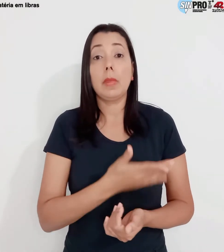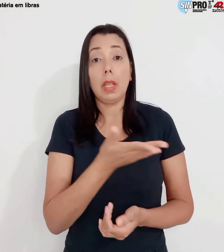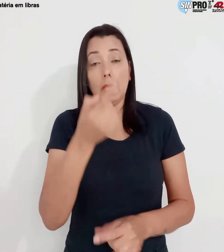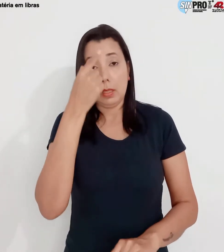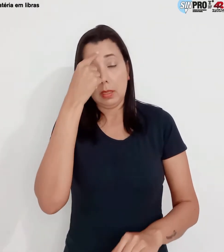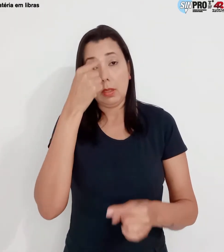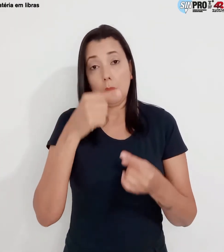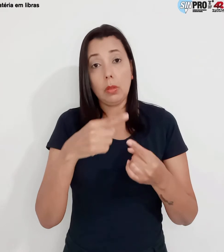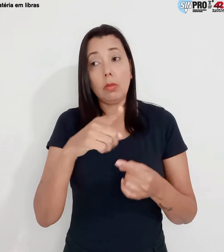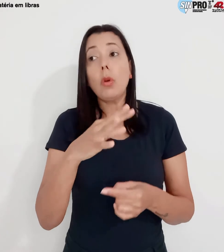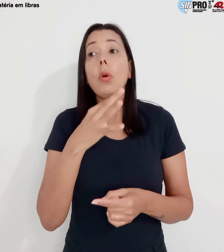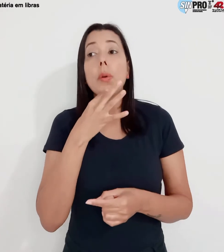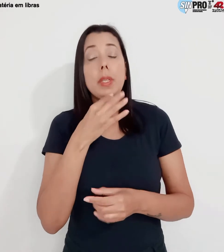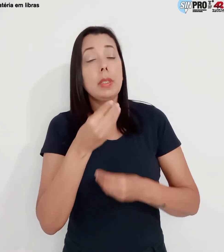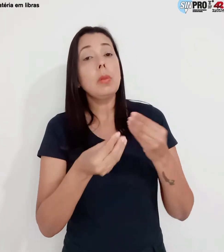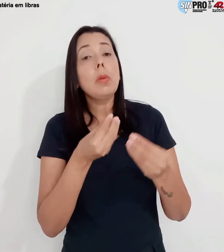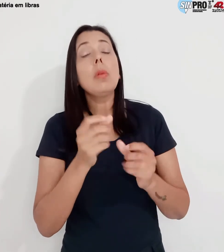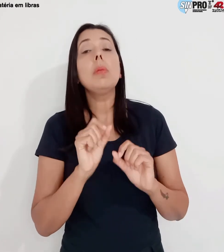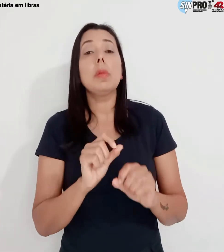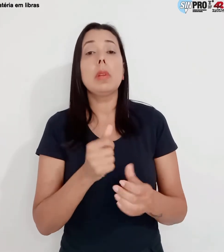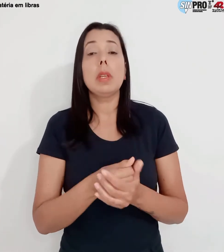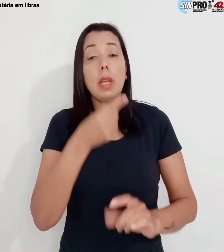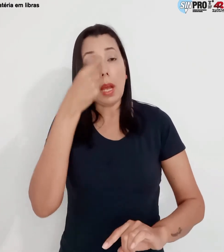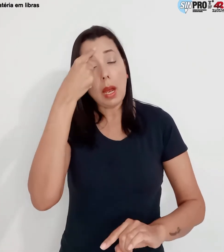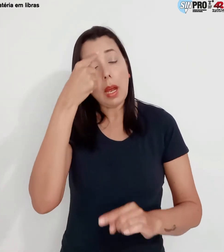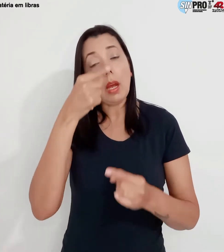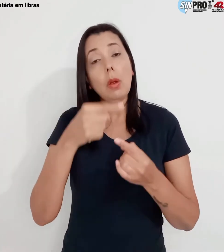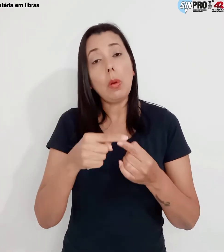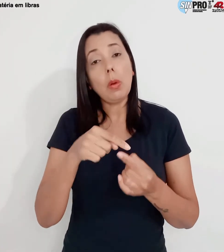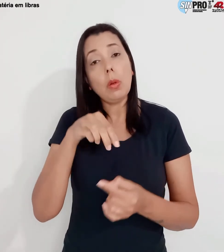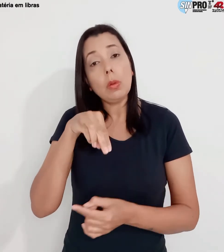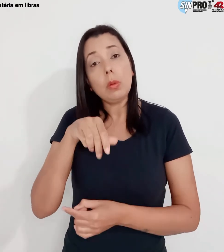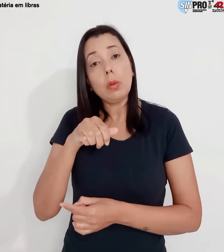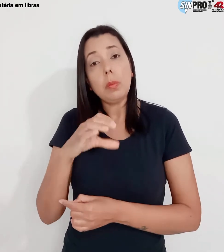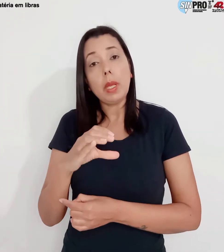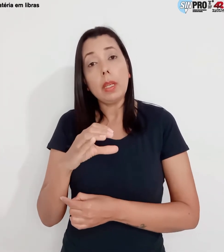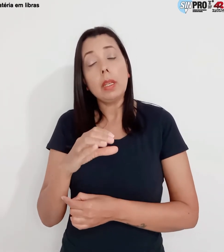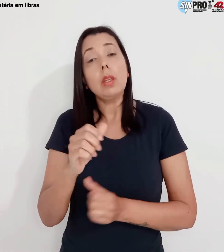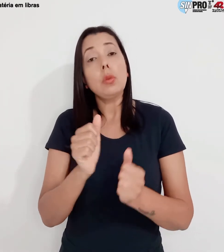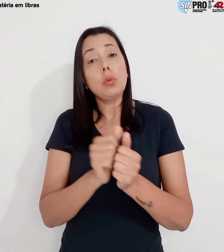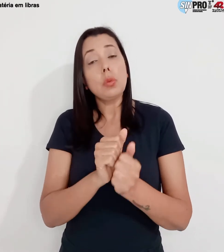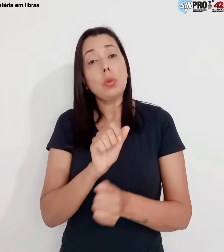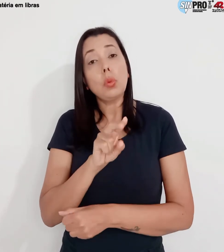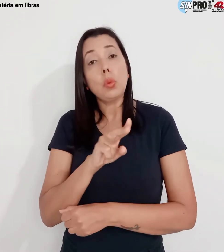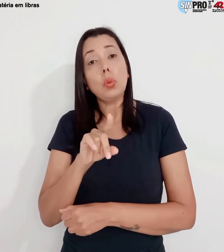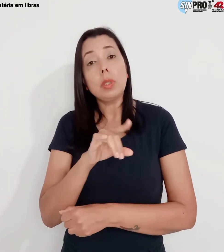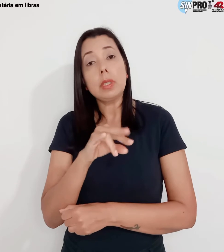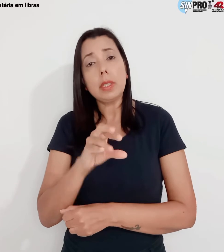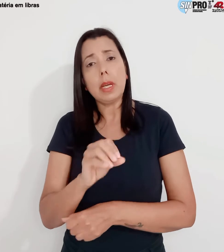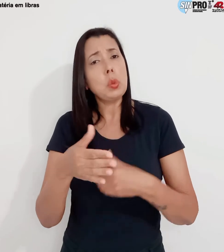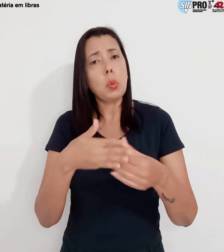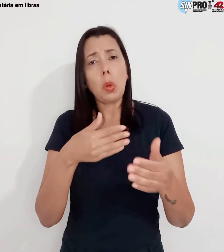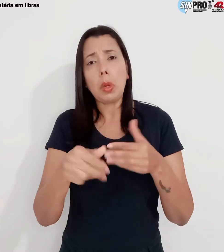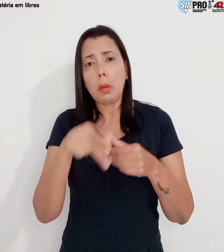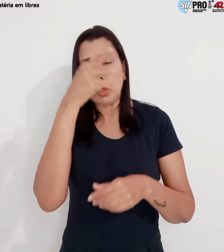Esse acordo foi conhecido como Acordo MEC-USAID. Qualquer brasileiro